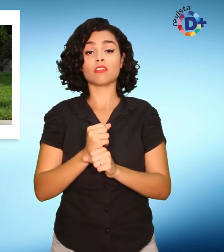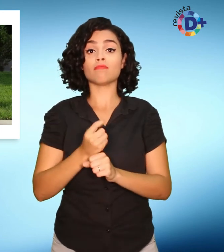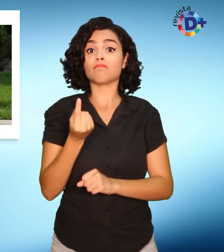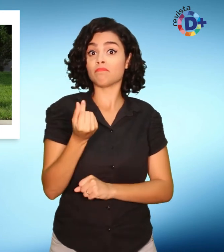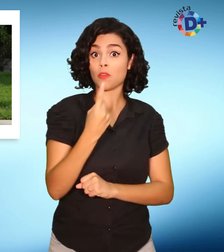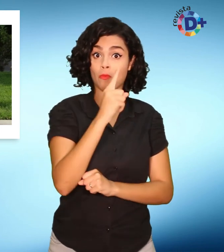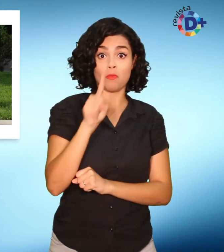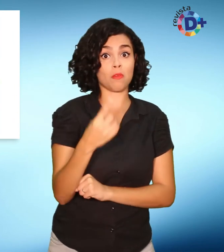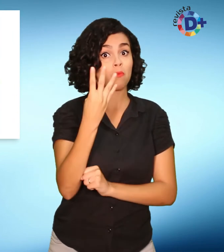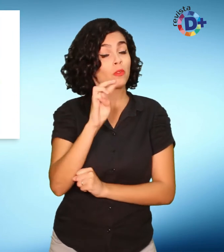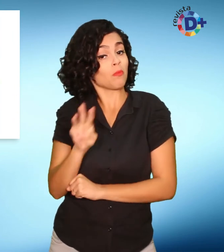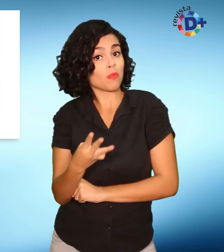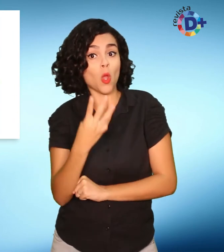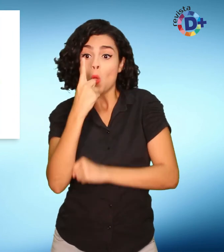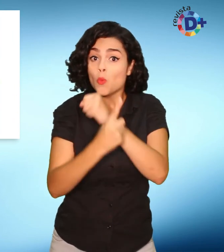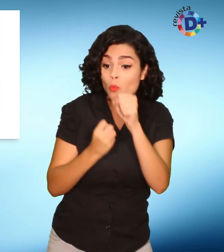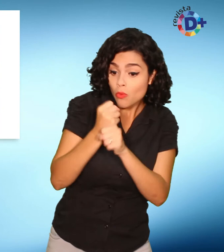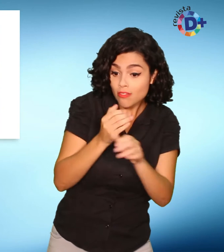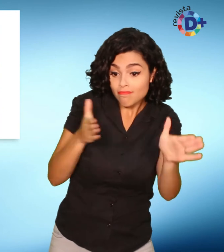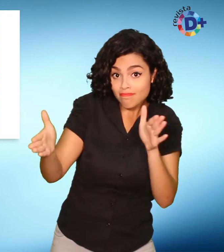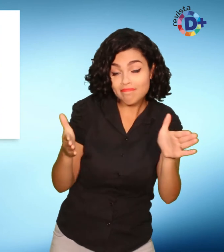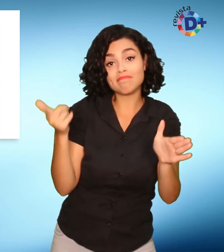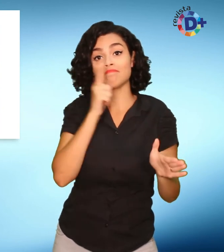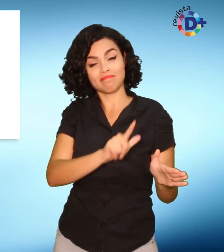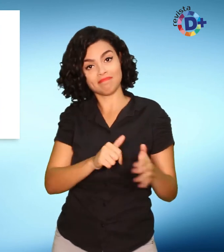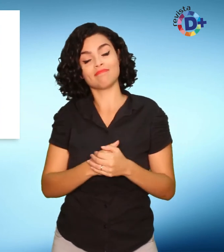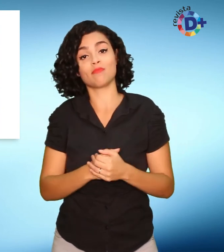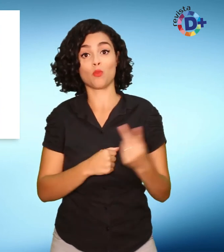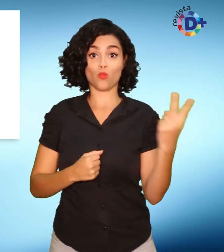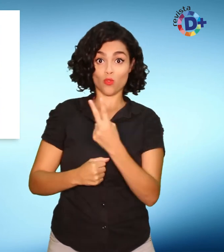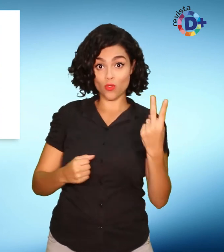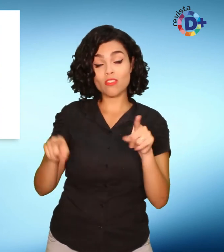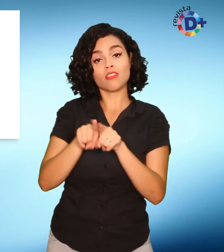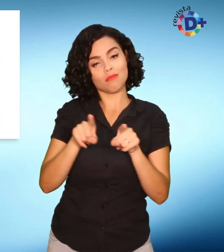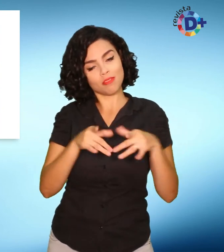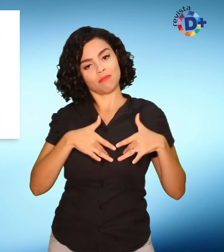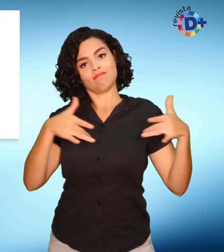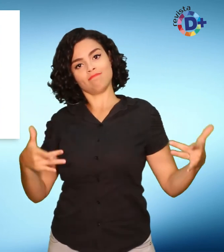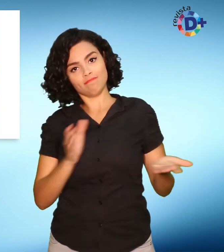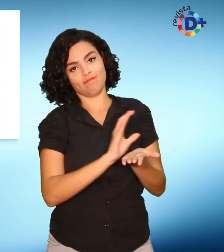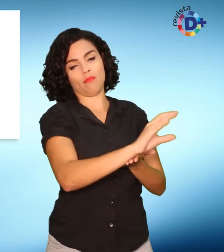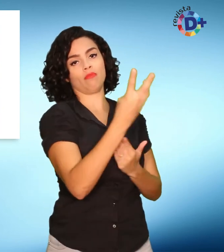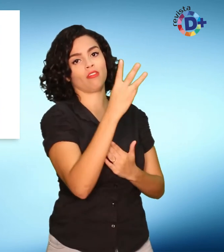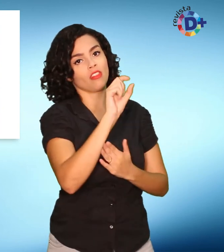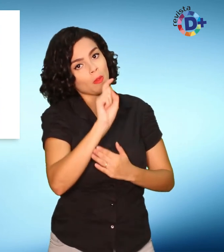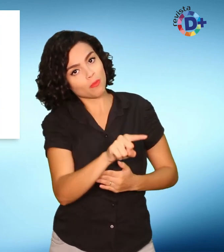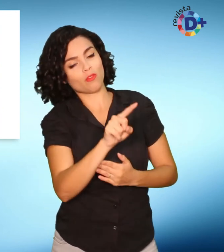milhões de dólares em apenas um ano de funcionamento a dupla também chegou a doar 30 mil dólares